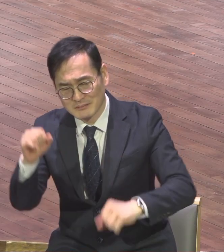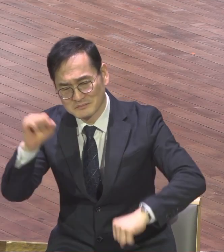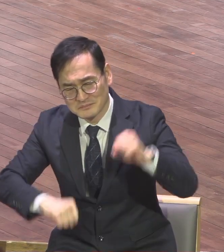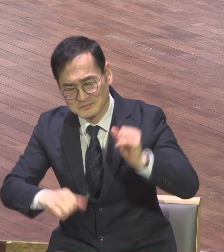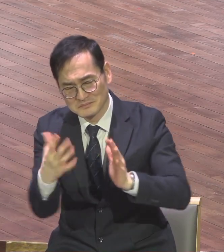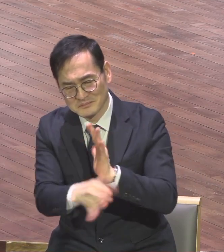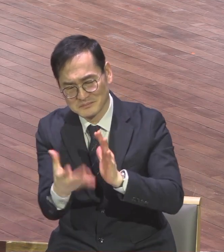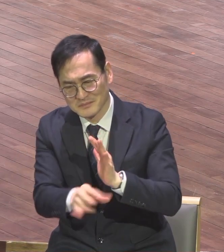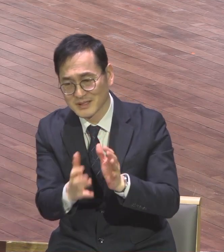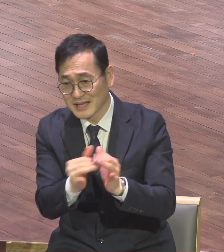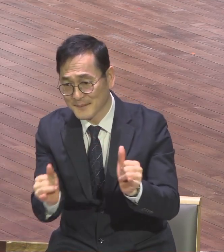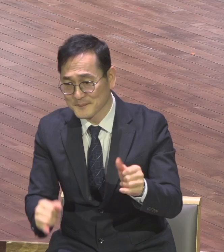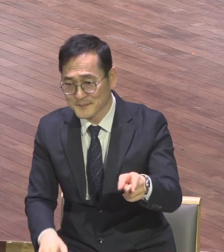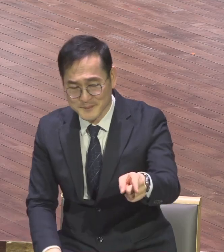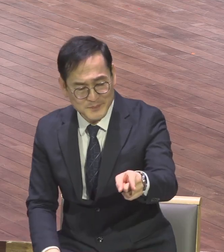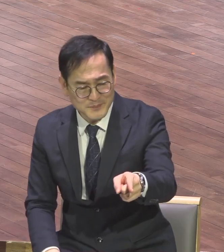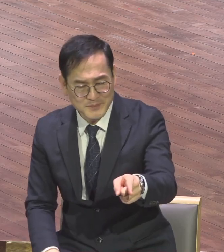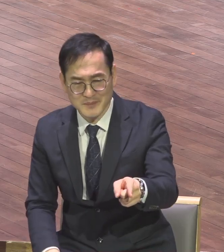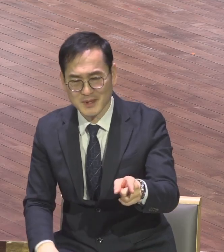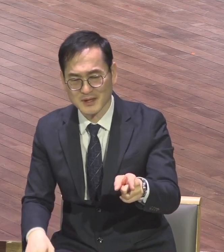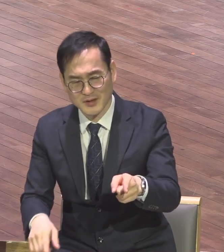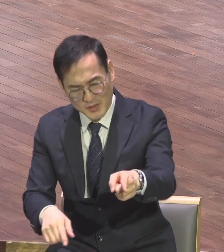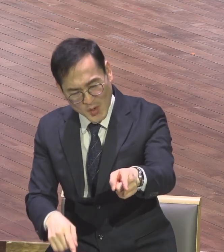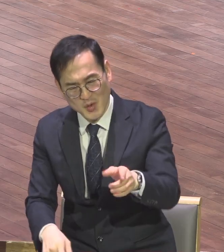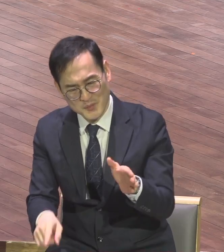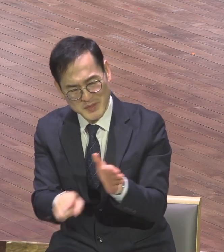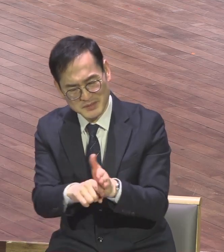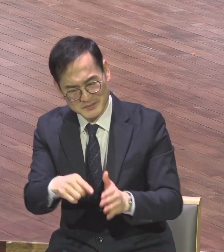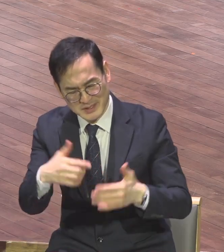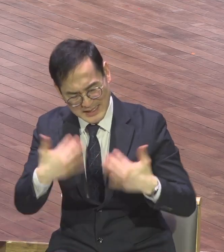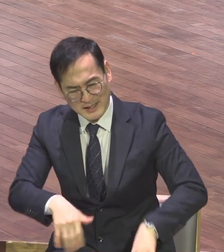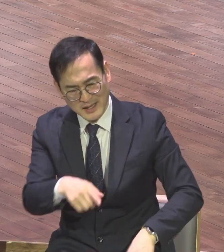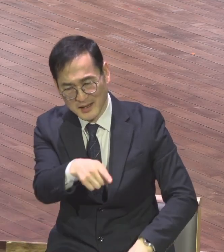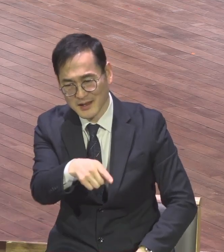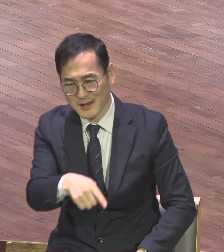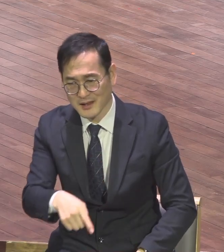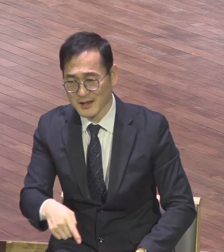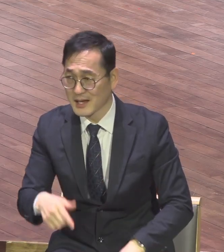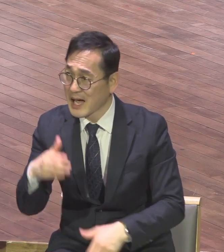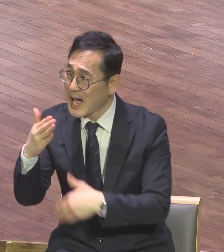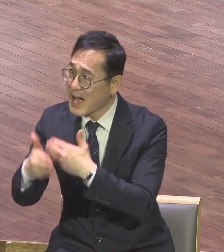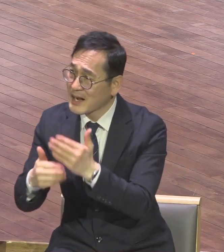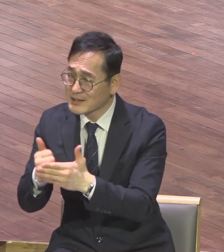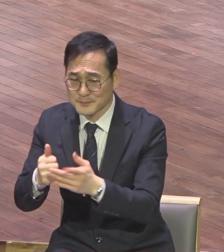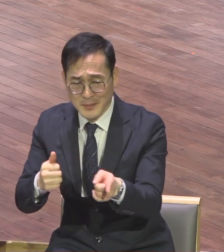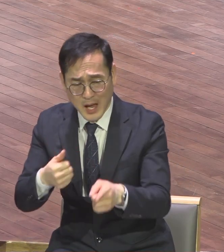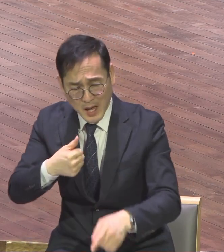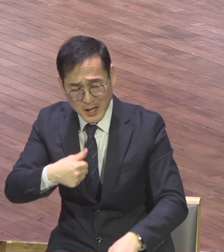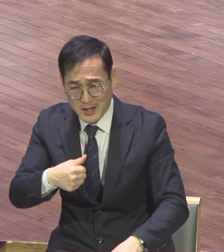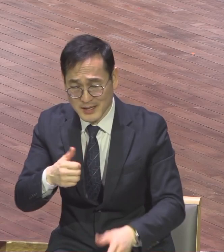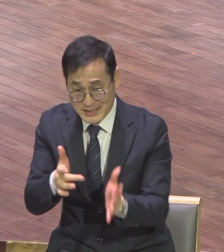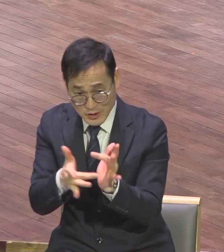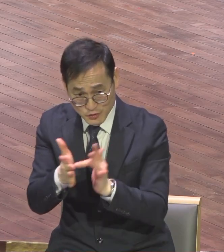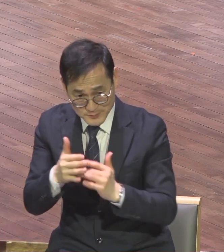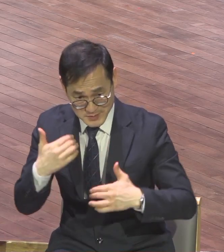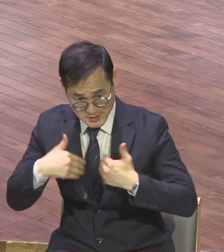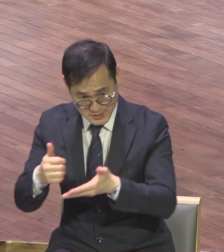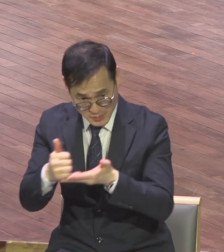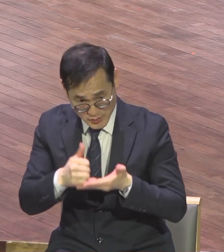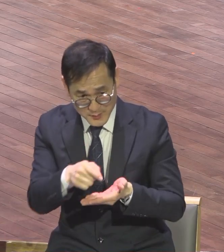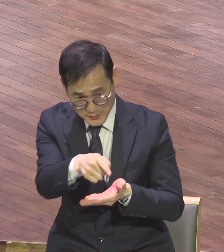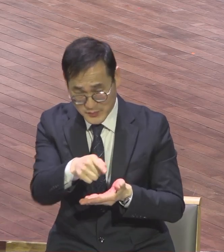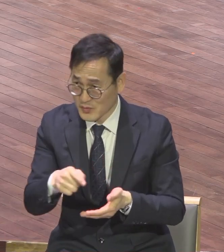바르지 않은 사람들이 이렇게 얘기했어요. 너 그렇게 막 살라고 좀 보고 마냐? 너네 그렇게 방종하고 막 살라고 예수님 십자가 지신 거